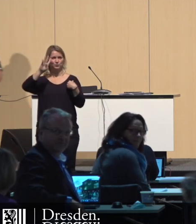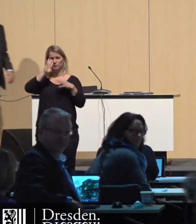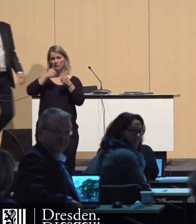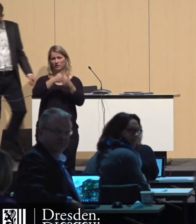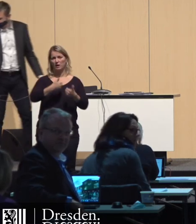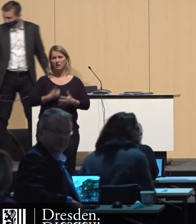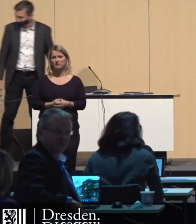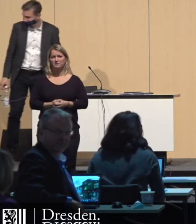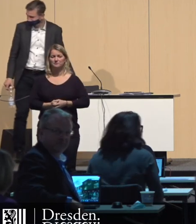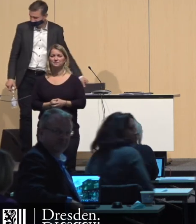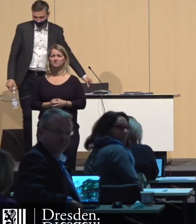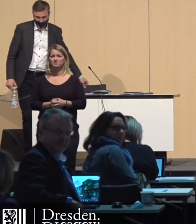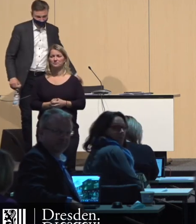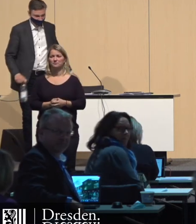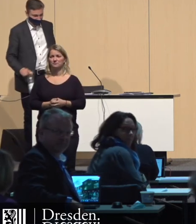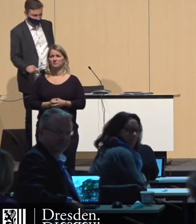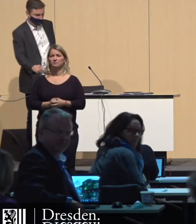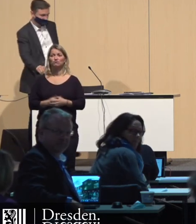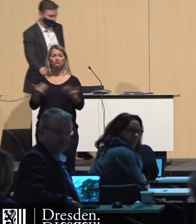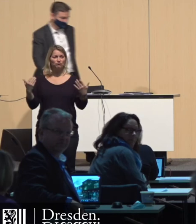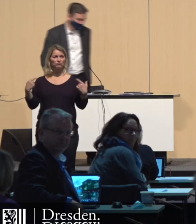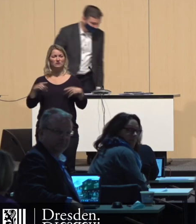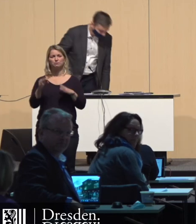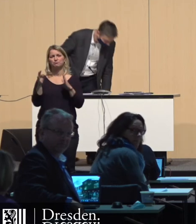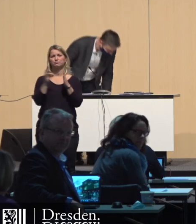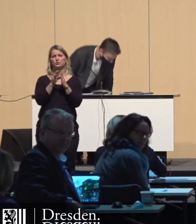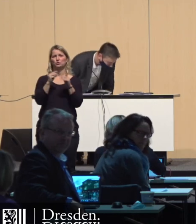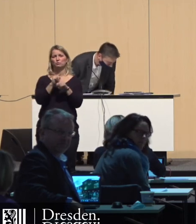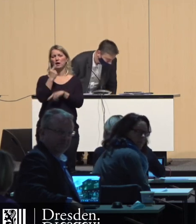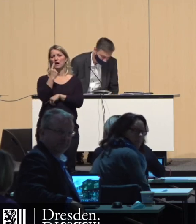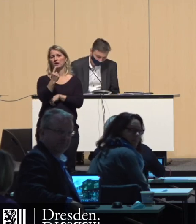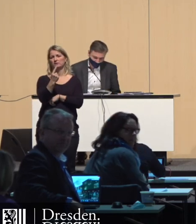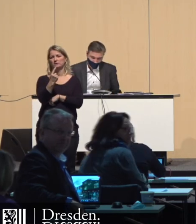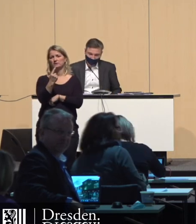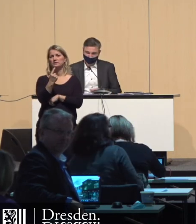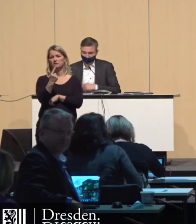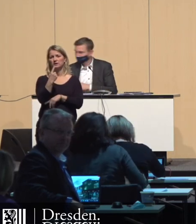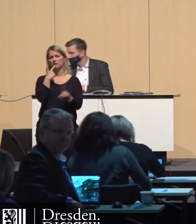Ja, damit wäre der Tagesordnungspunkt 1 absolviert. Wir kommen